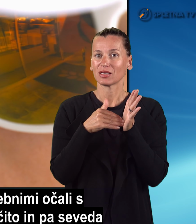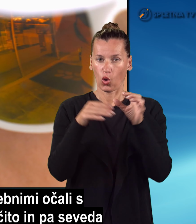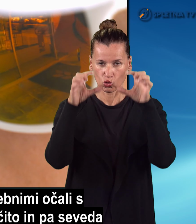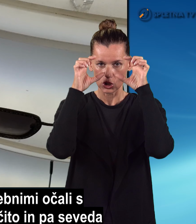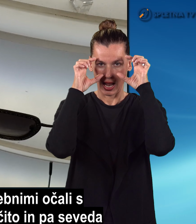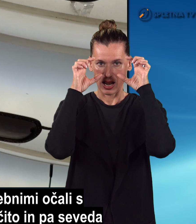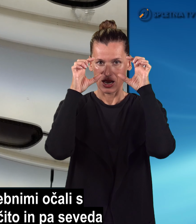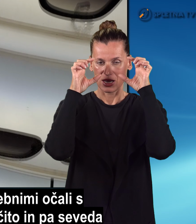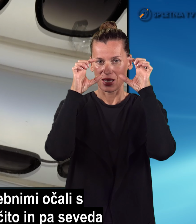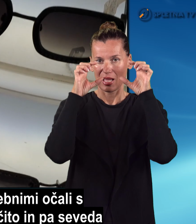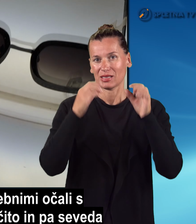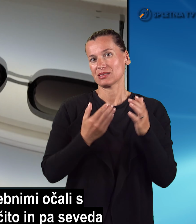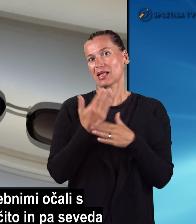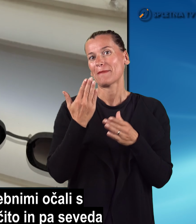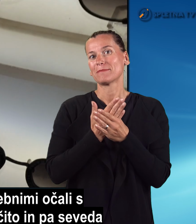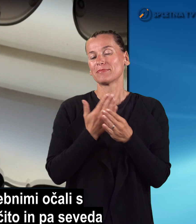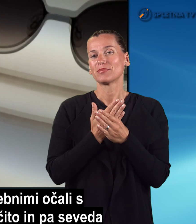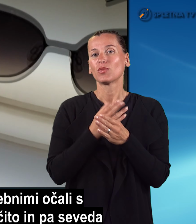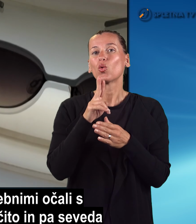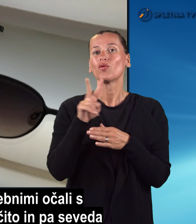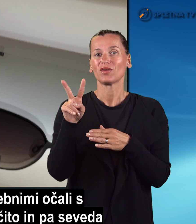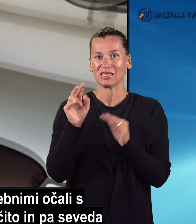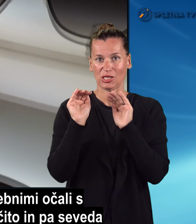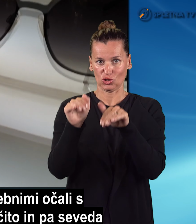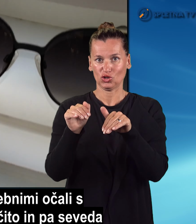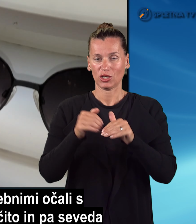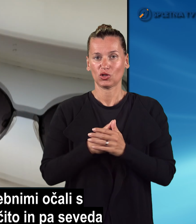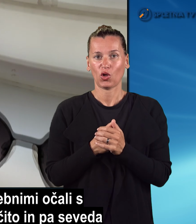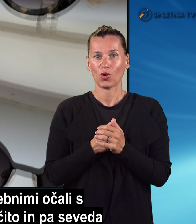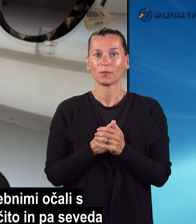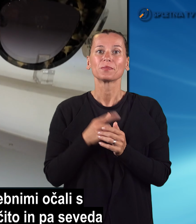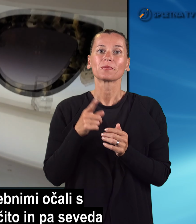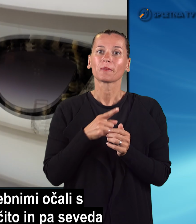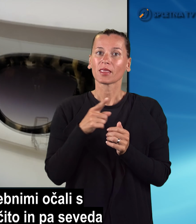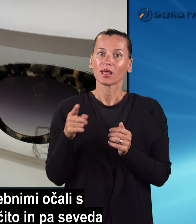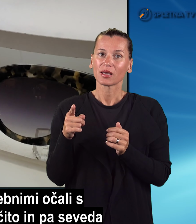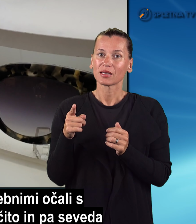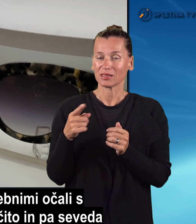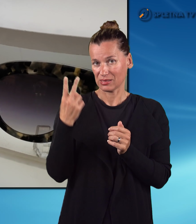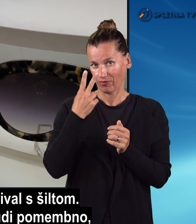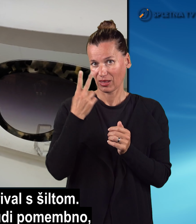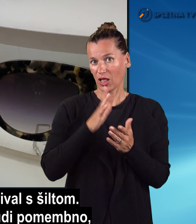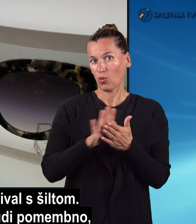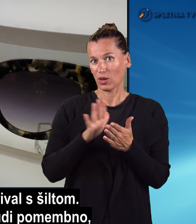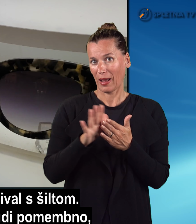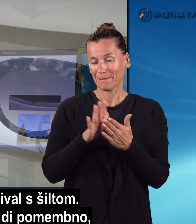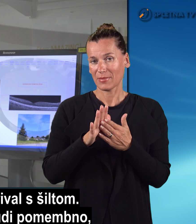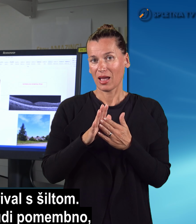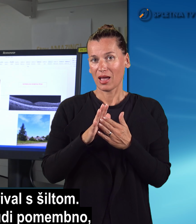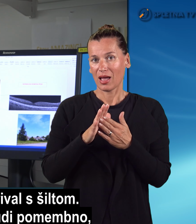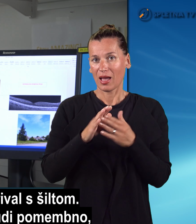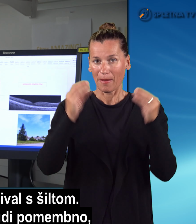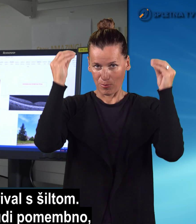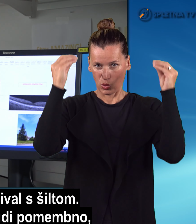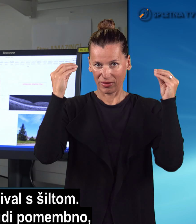potrebnimi očali z primerno UV zaščito in pa seveda uporaba pokrival z